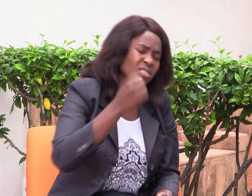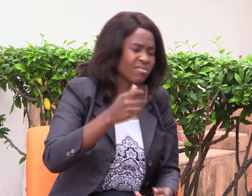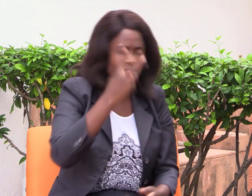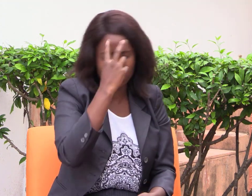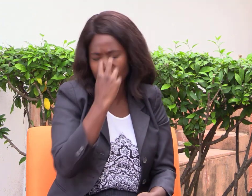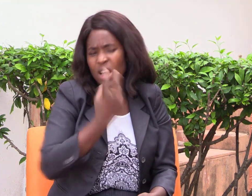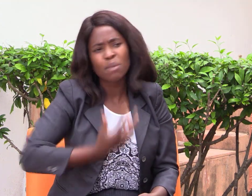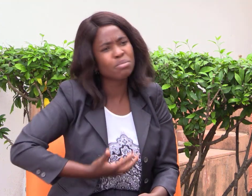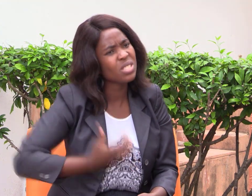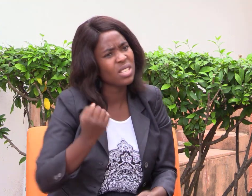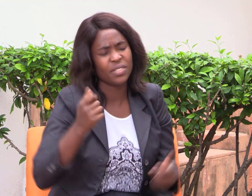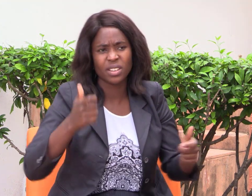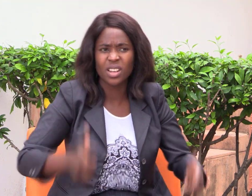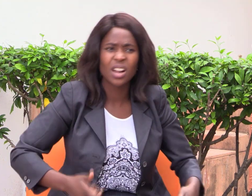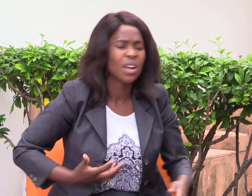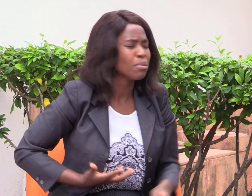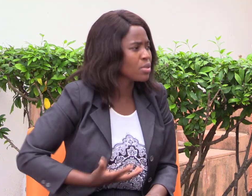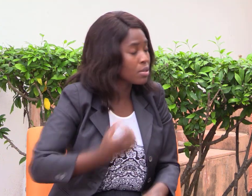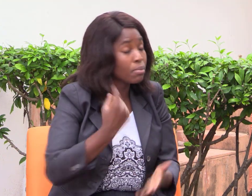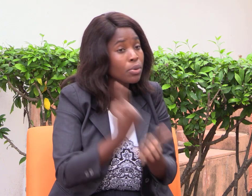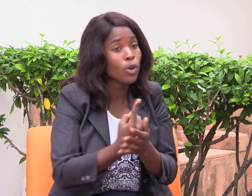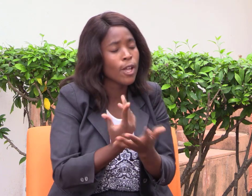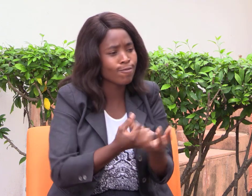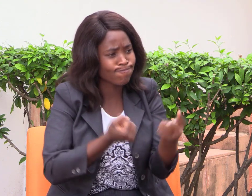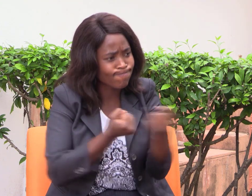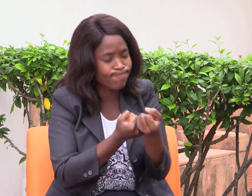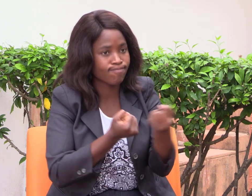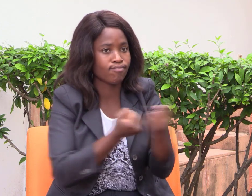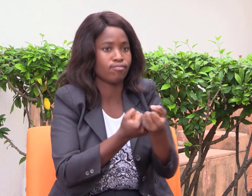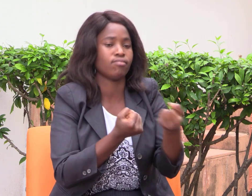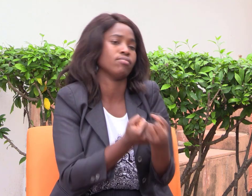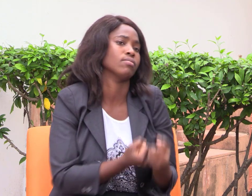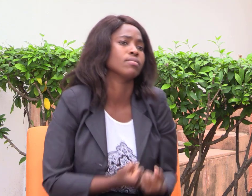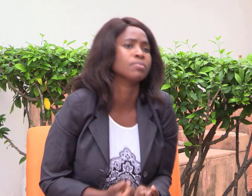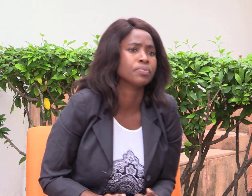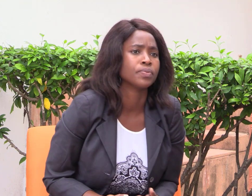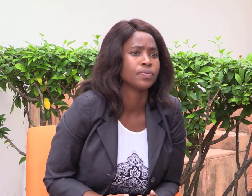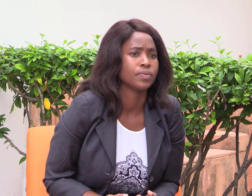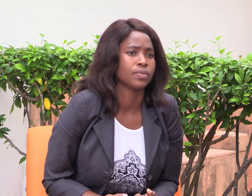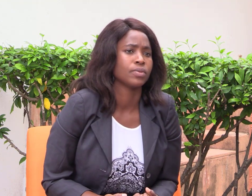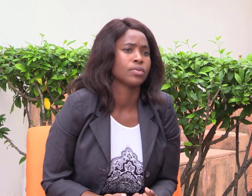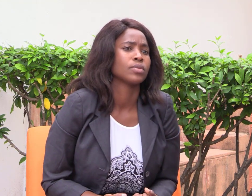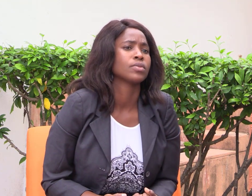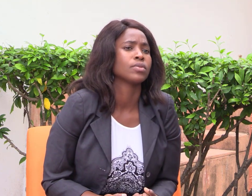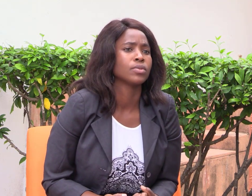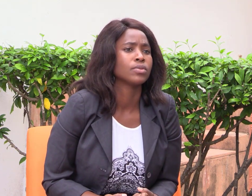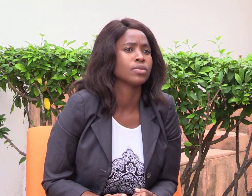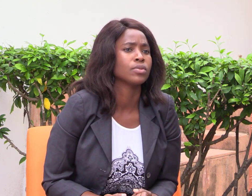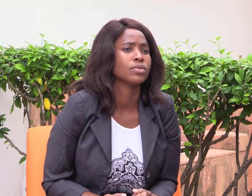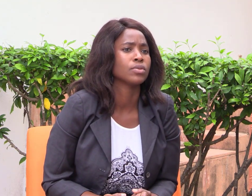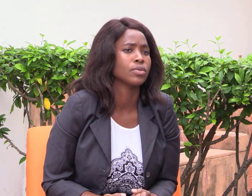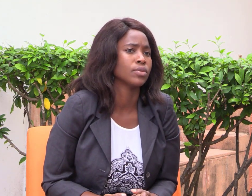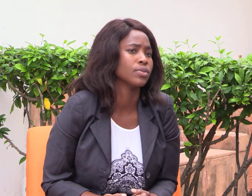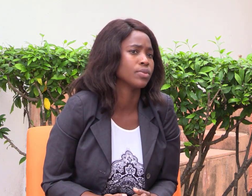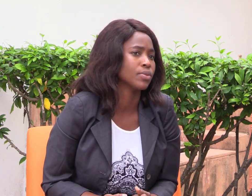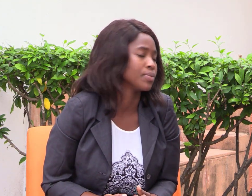habilidades literárias, mas pronto, é algo que cada um pode vir a exercer, é só ter o apoio que a pessoa